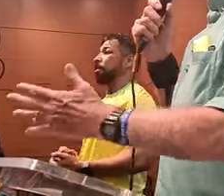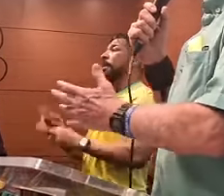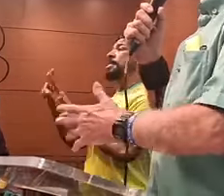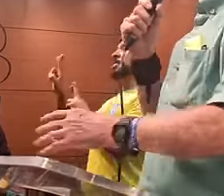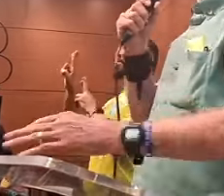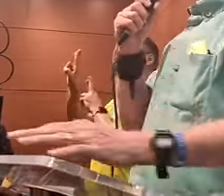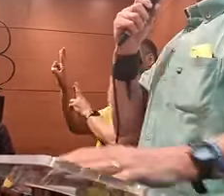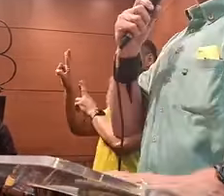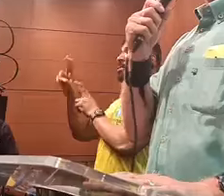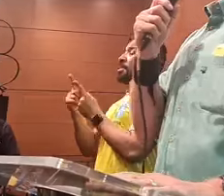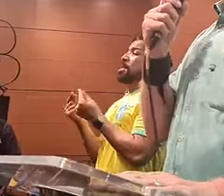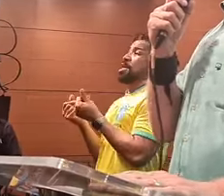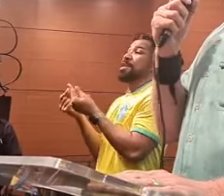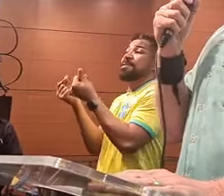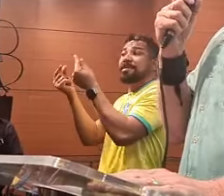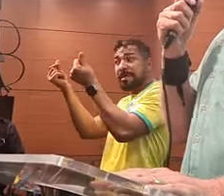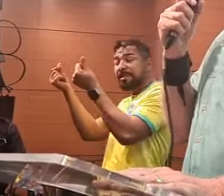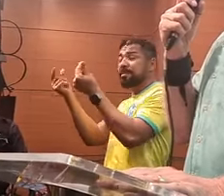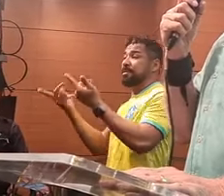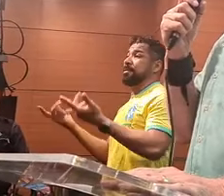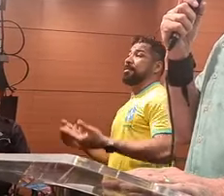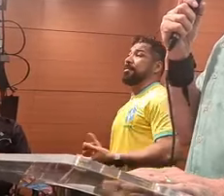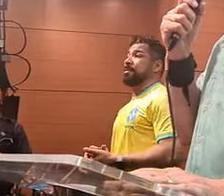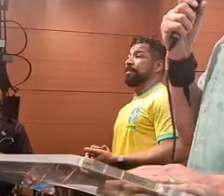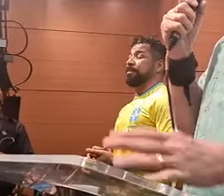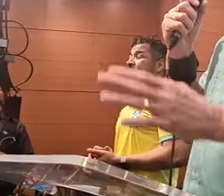Esperança e riqueza.